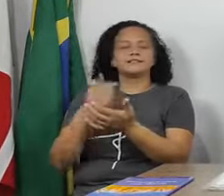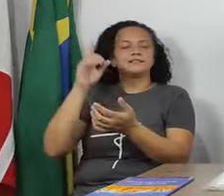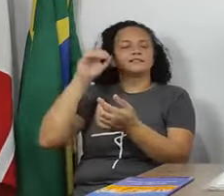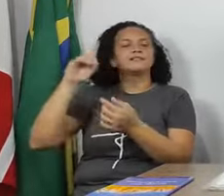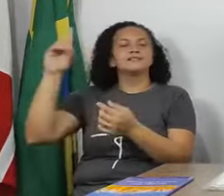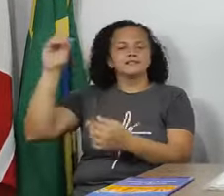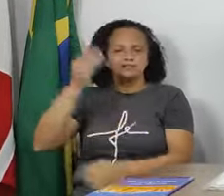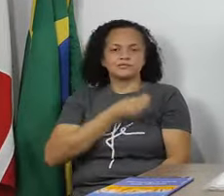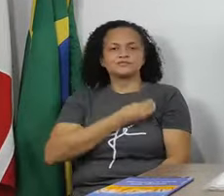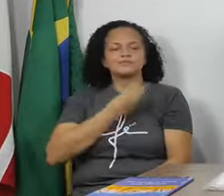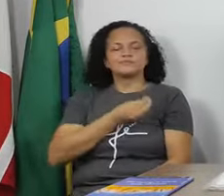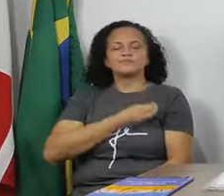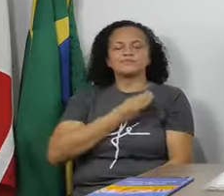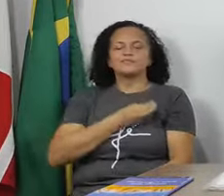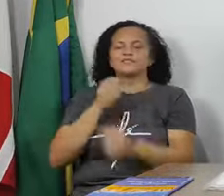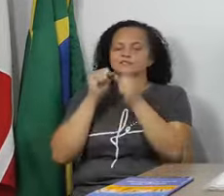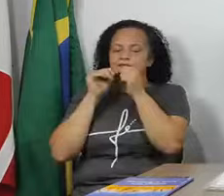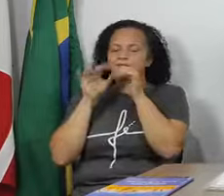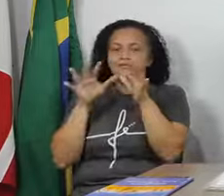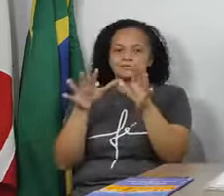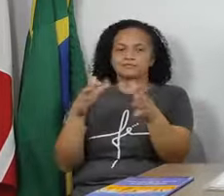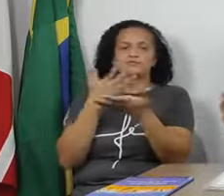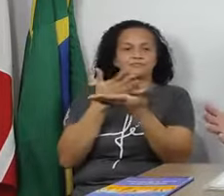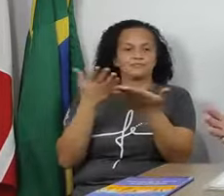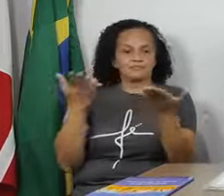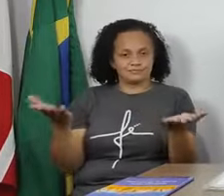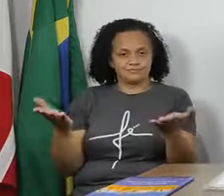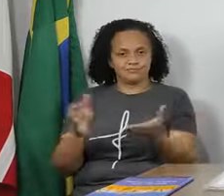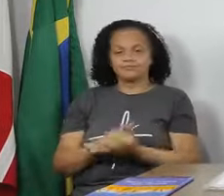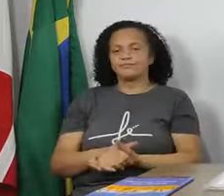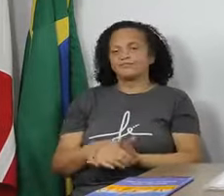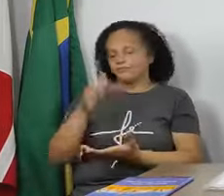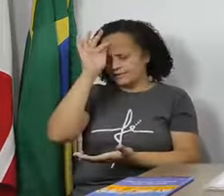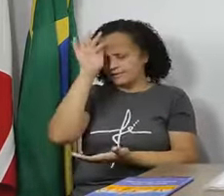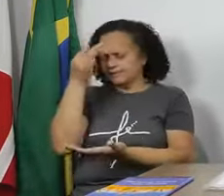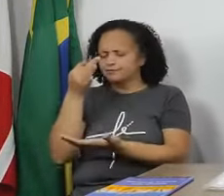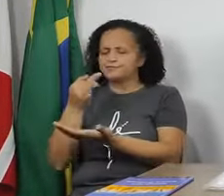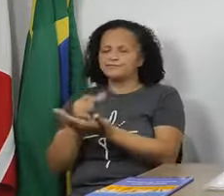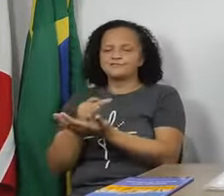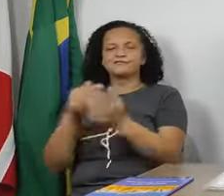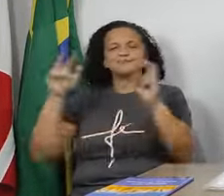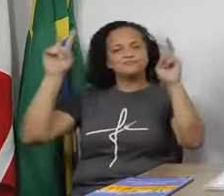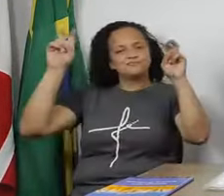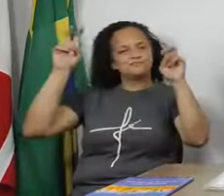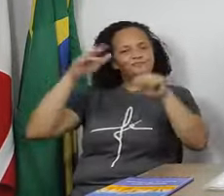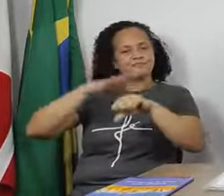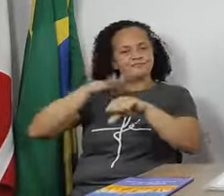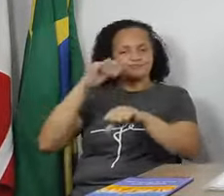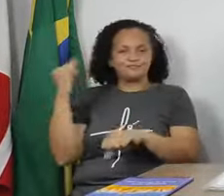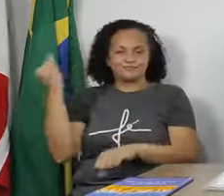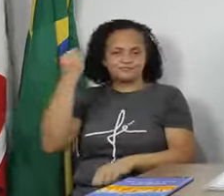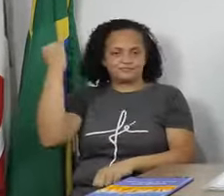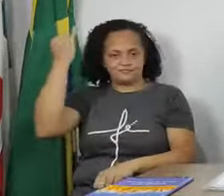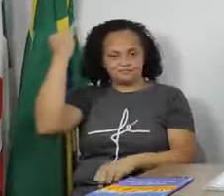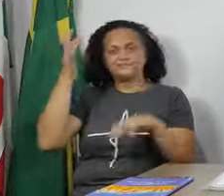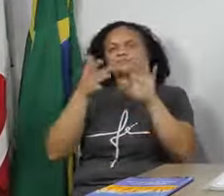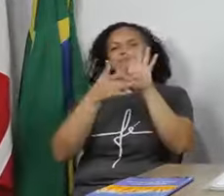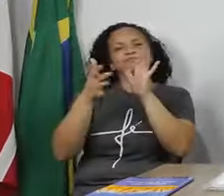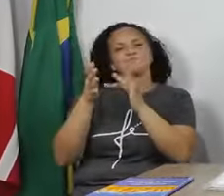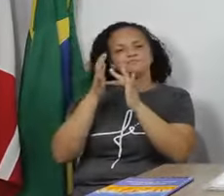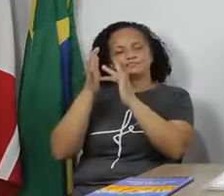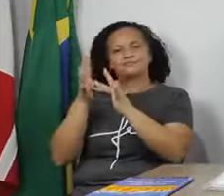buscam. A fé é o assunto mais importante, né? Jesus deixou claro, é por